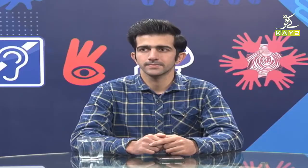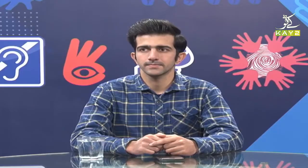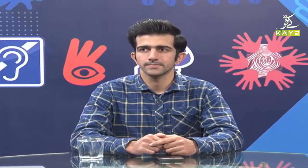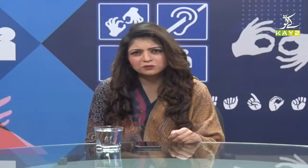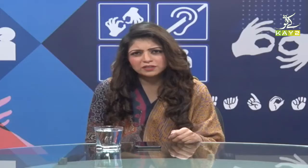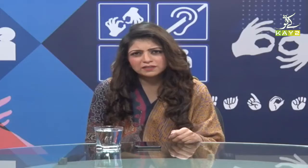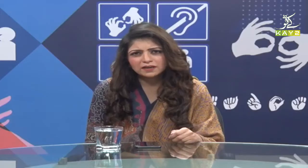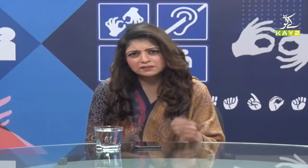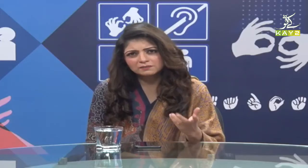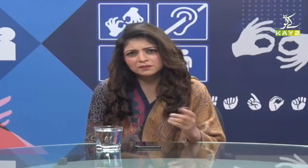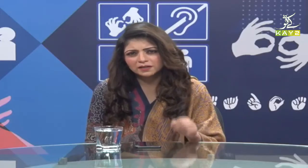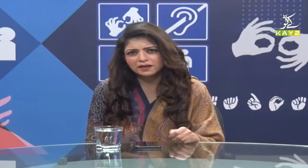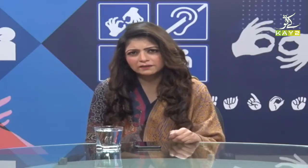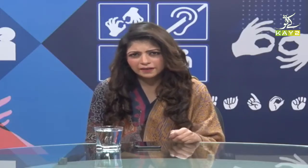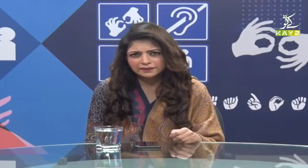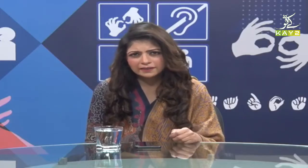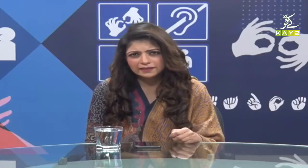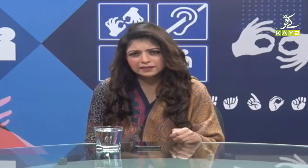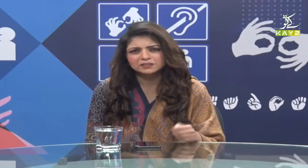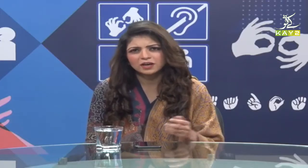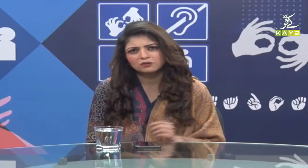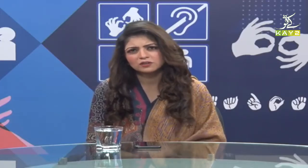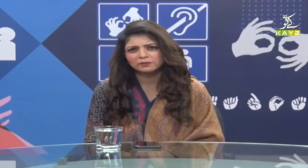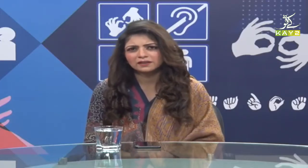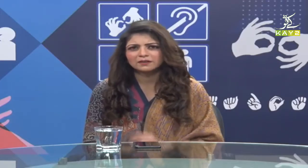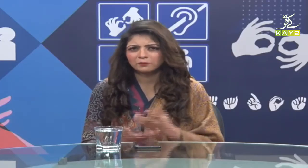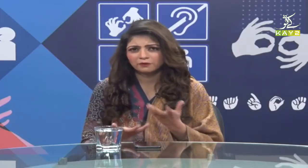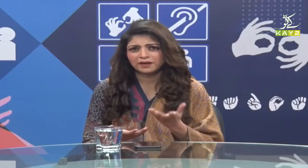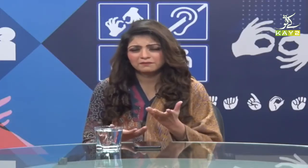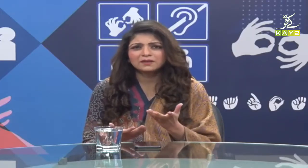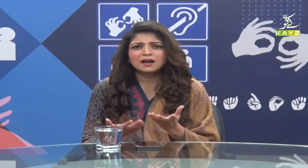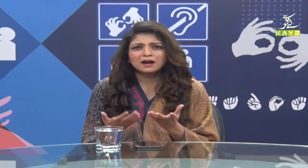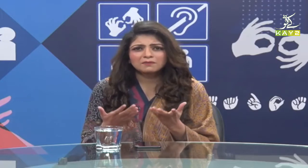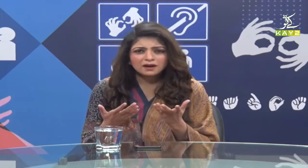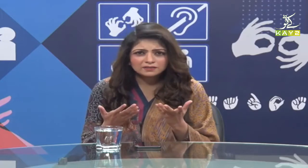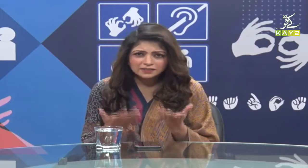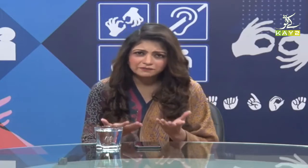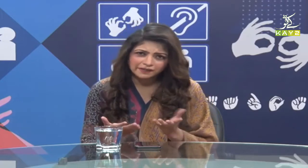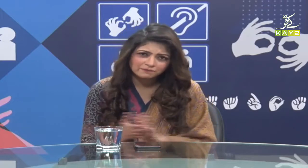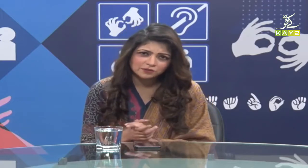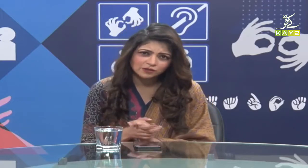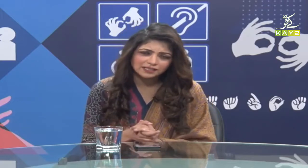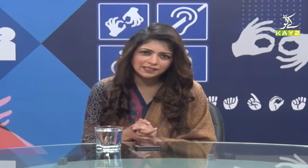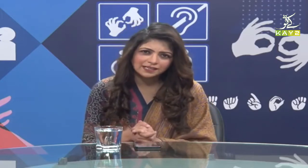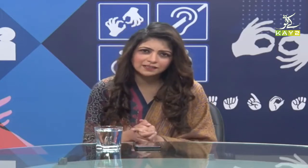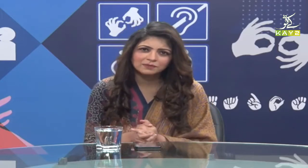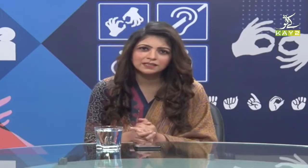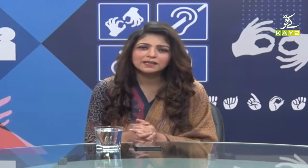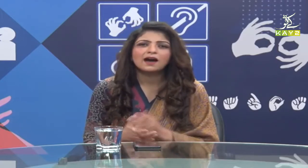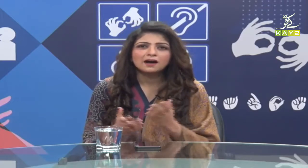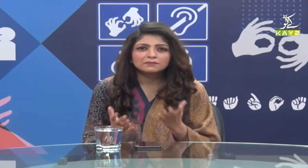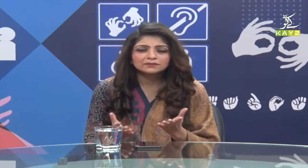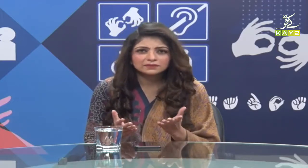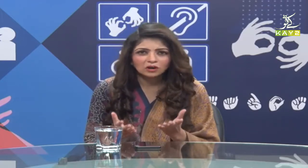तो ये K2 टीवी का सबसे बड़ा क्रेडिट है कि इशारों की ज़ुबान का प्रोग्राम हम सिर्फ डेफ बच्चों के लिए नहीं लाते,